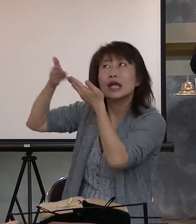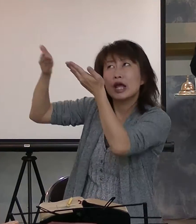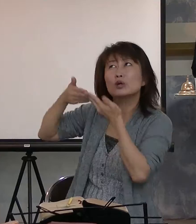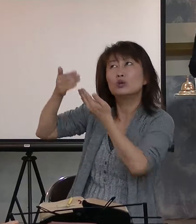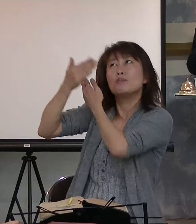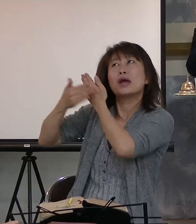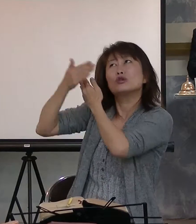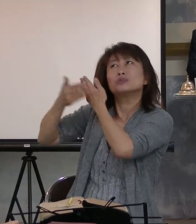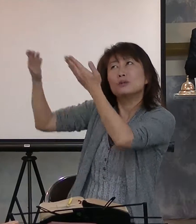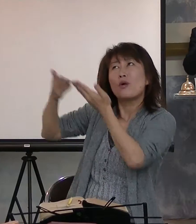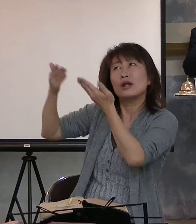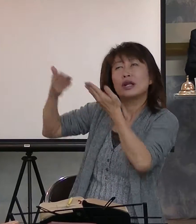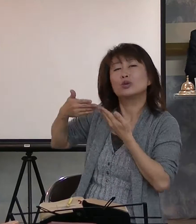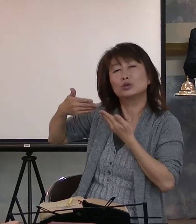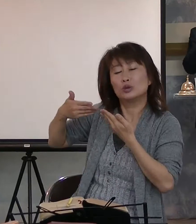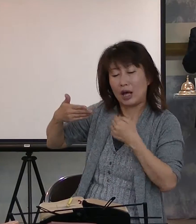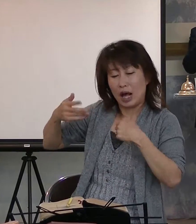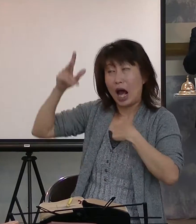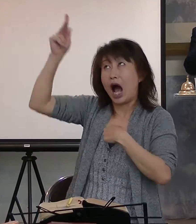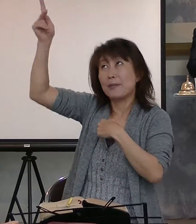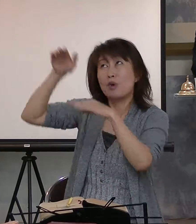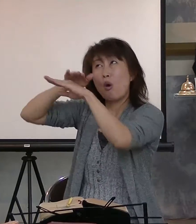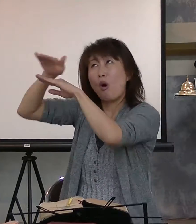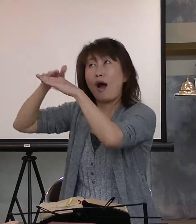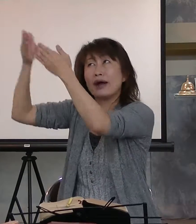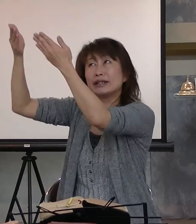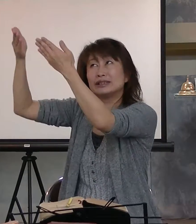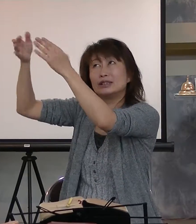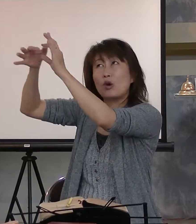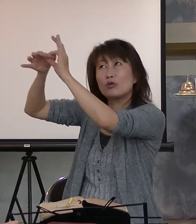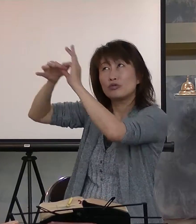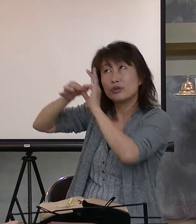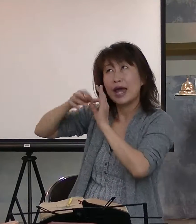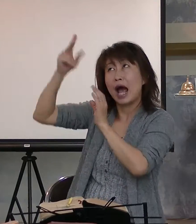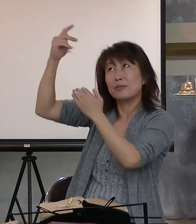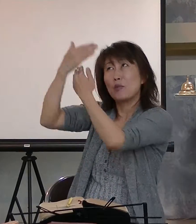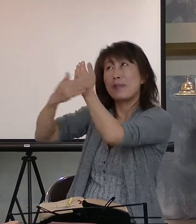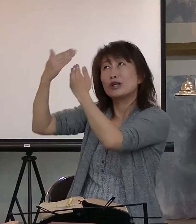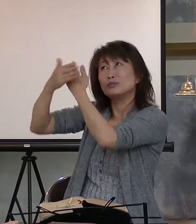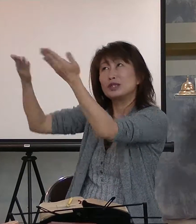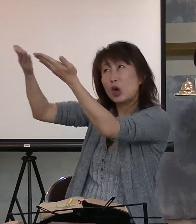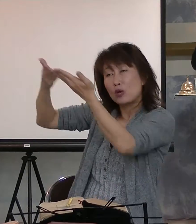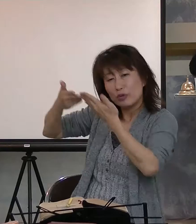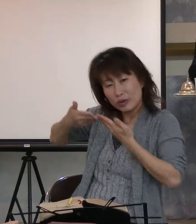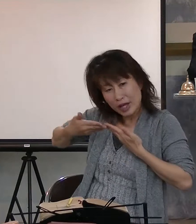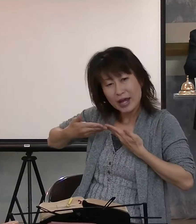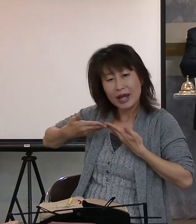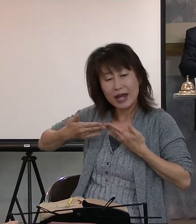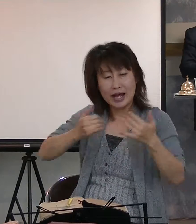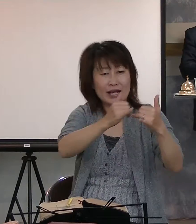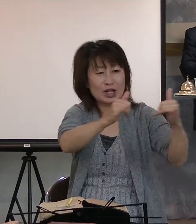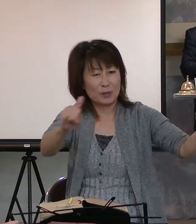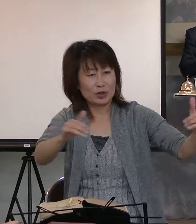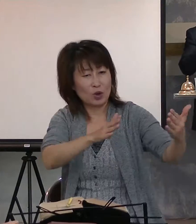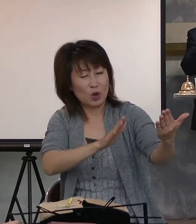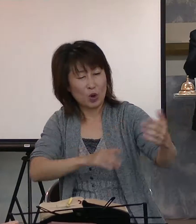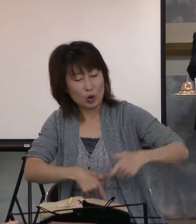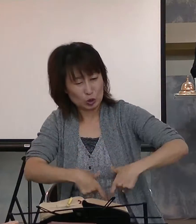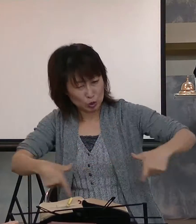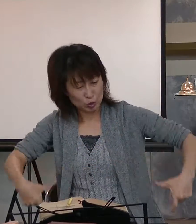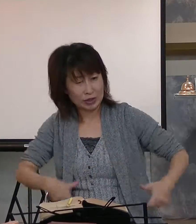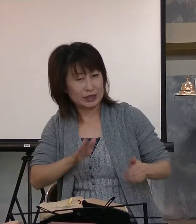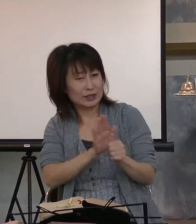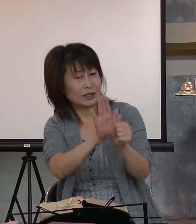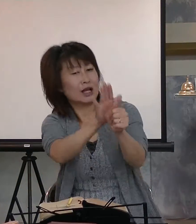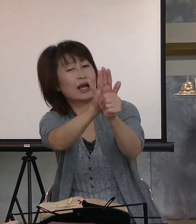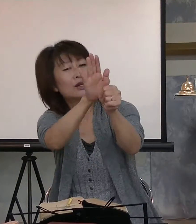にこの神の愛によって、神の恵みによって人々を勇気づける、健